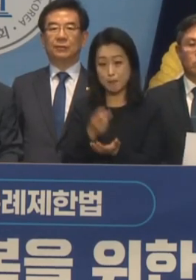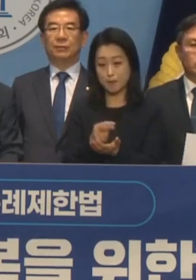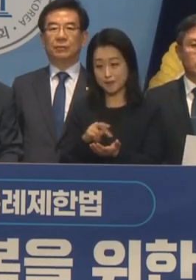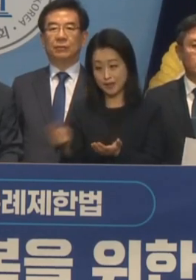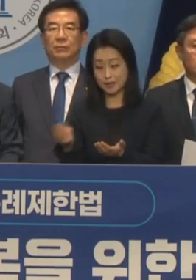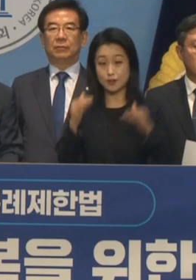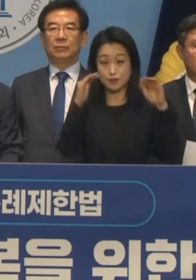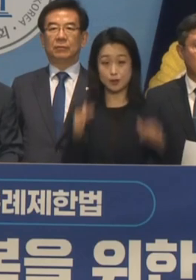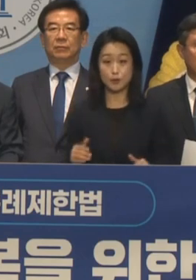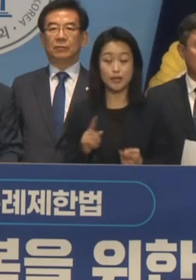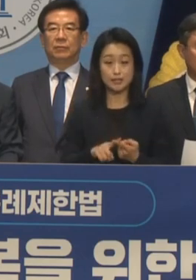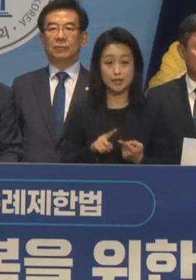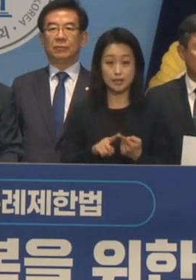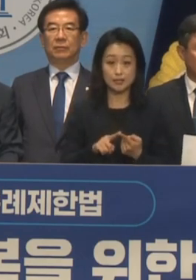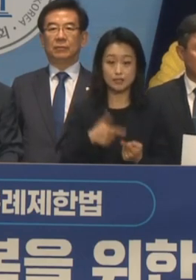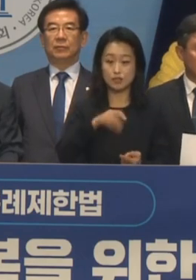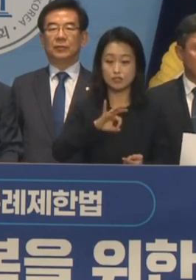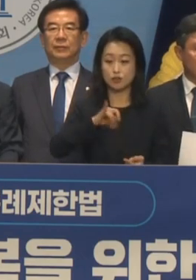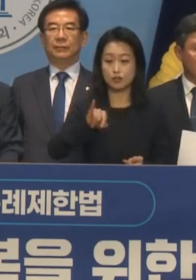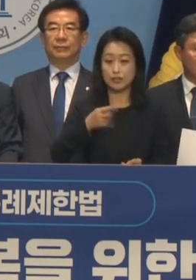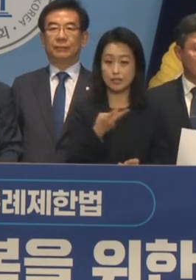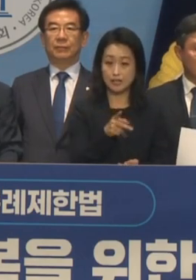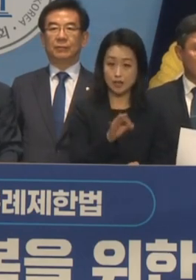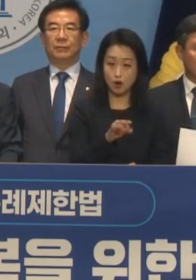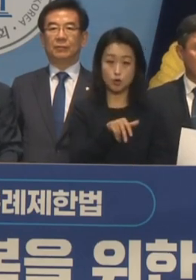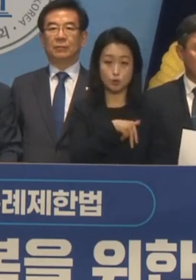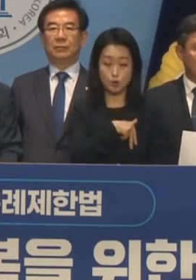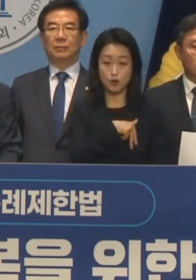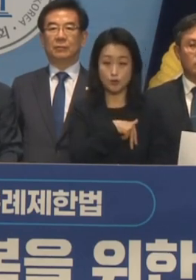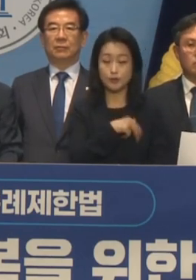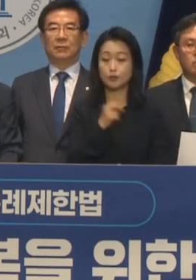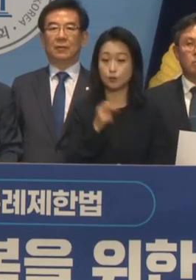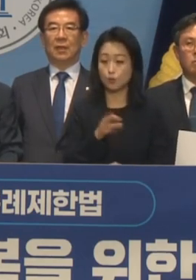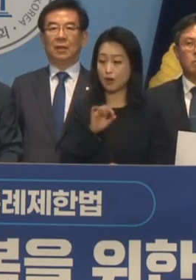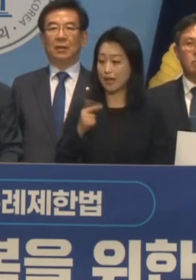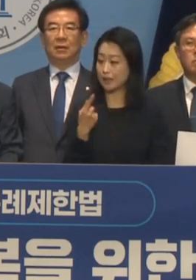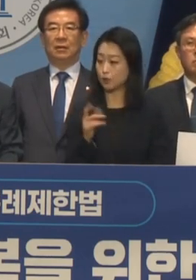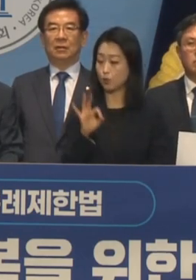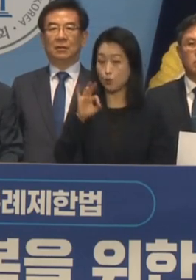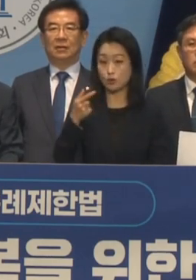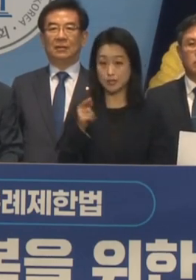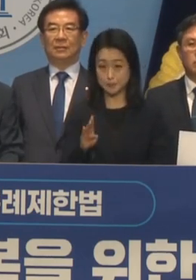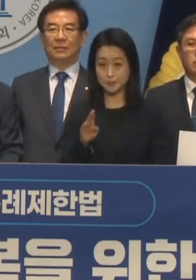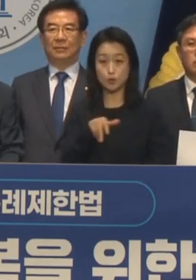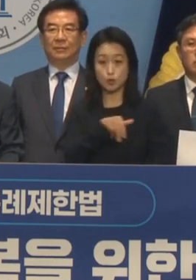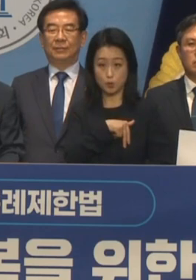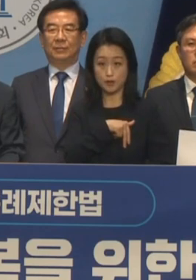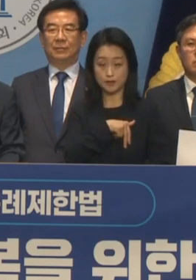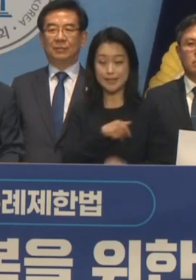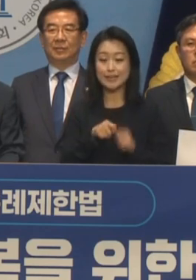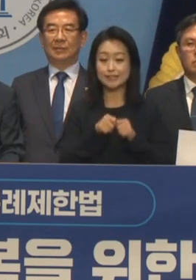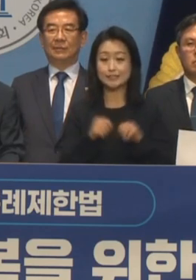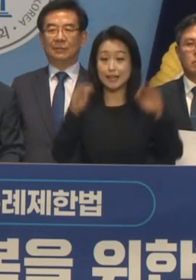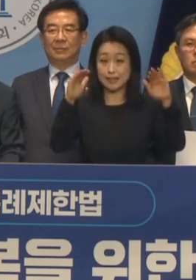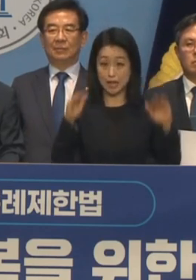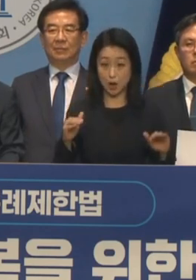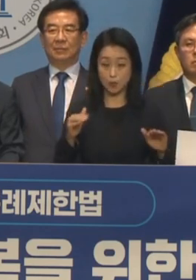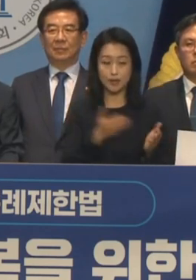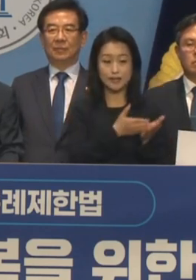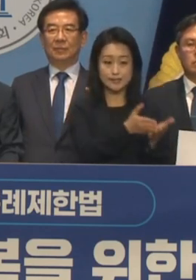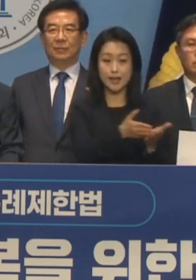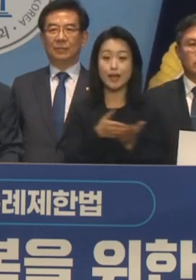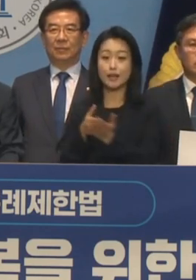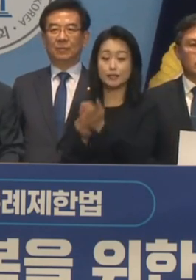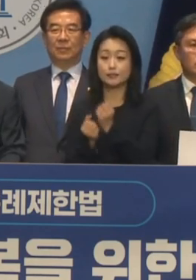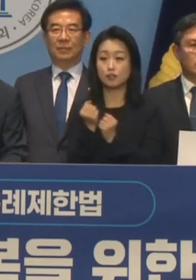경제 전문가인 정일영 의원과 기재부 2차관 출신 안도걸 의원이 보다 상세한 제안 설명을